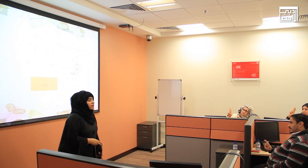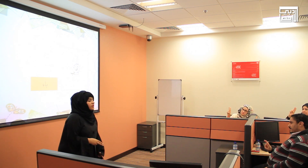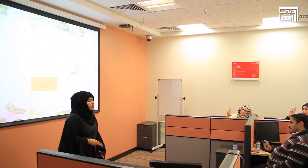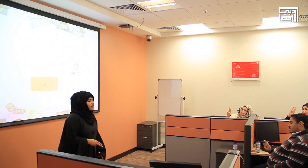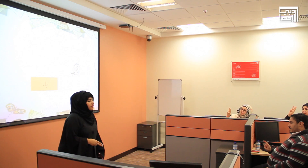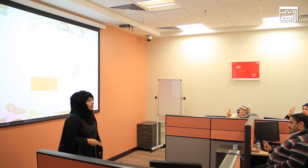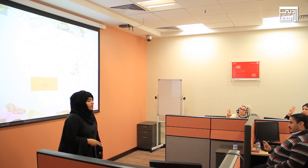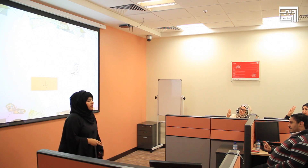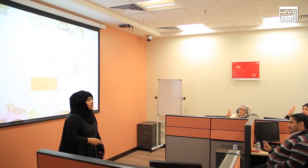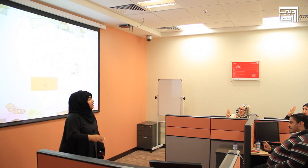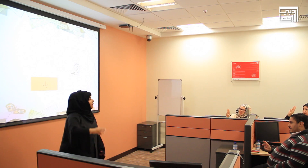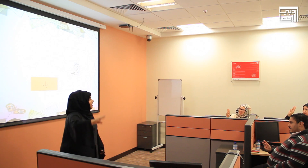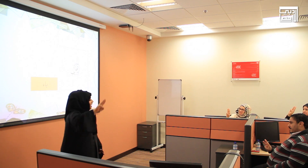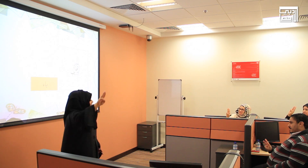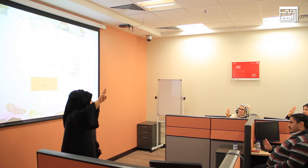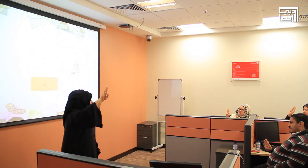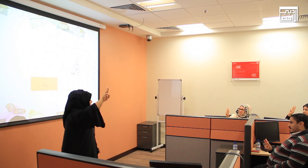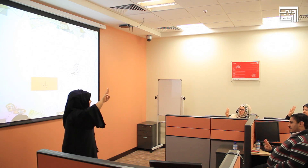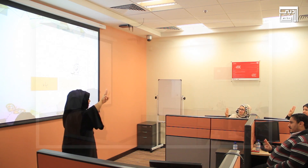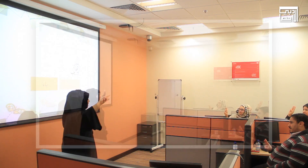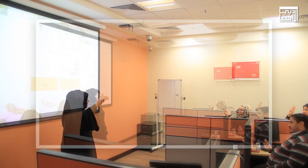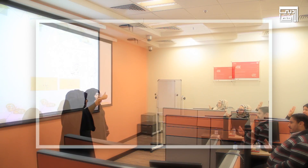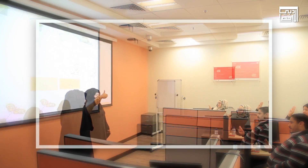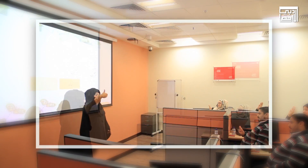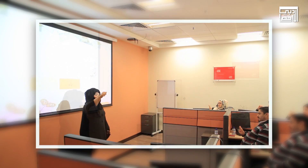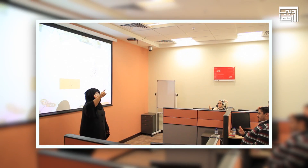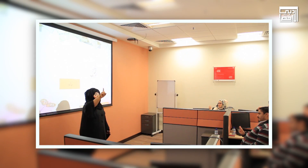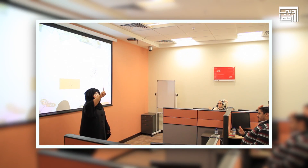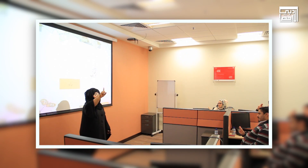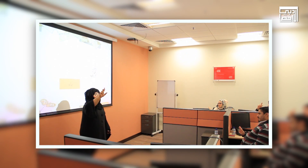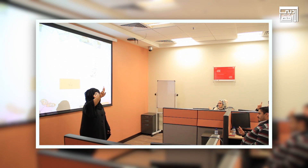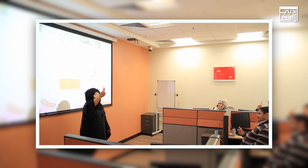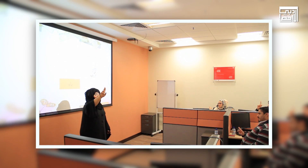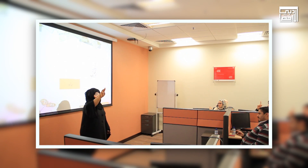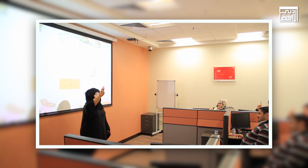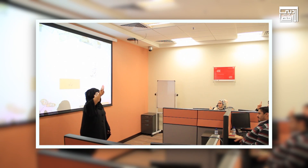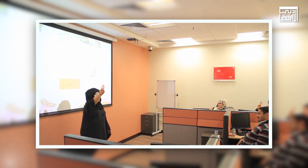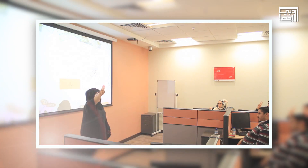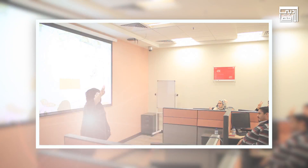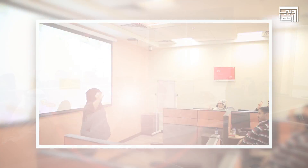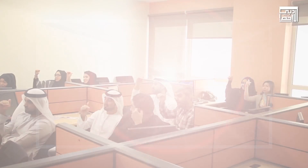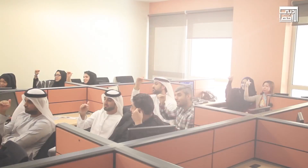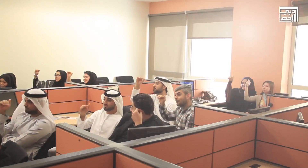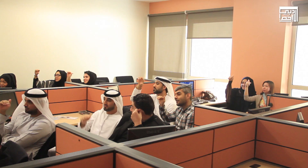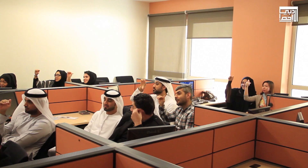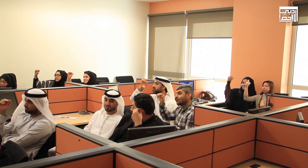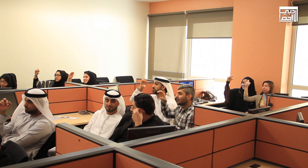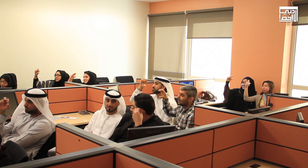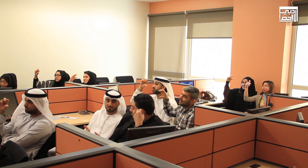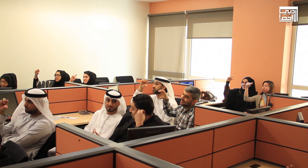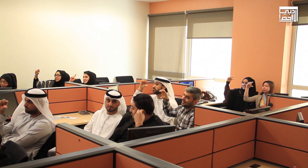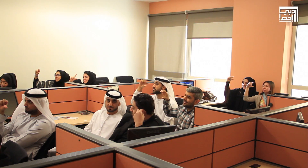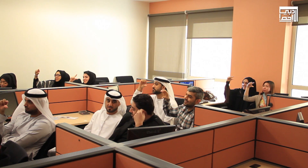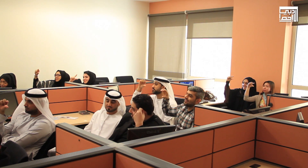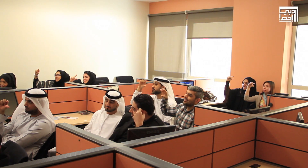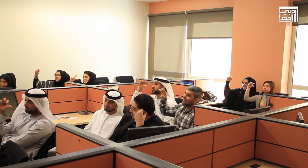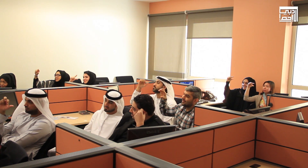بتكون؟ ثلاثة أصابع يعني ألف باء تاء ثاء دال دال